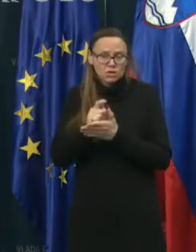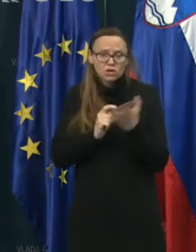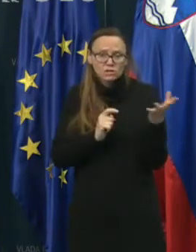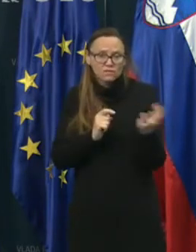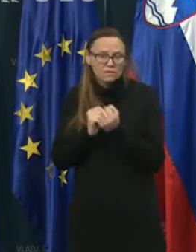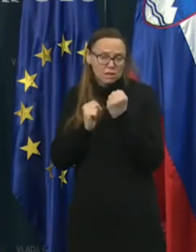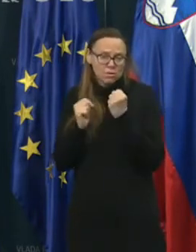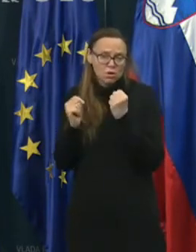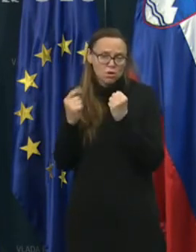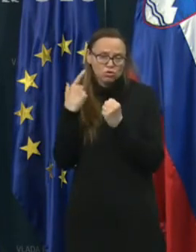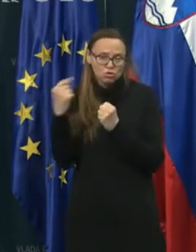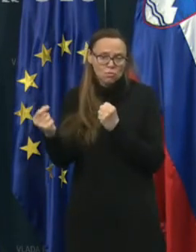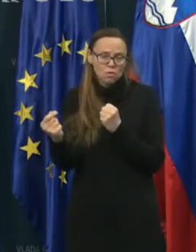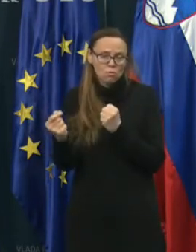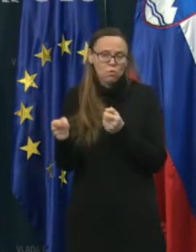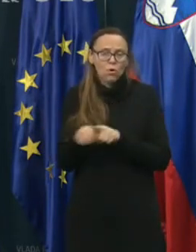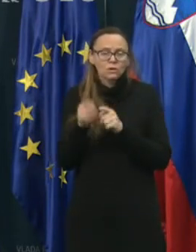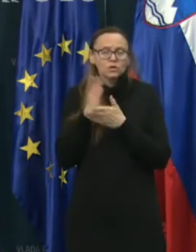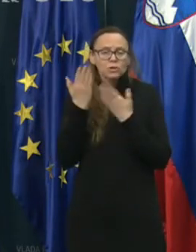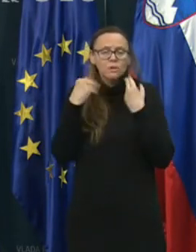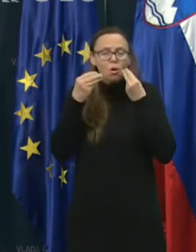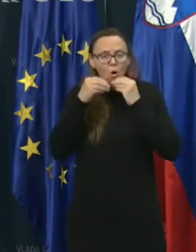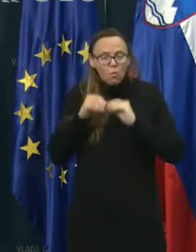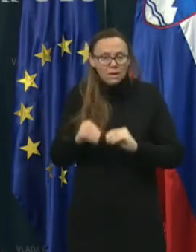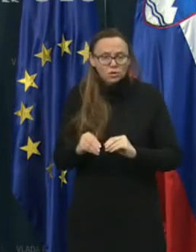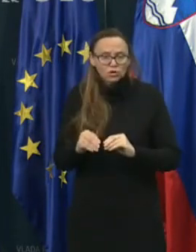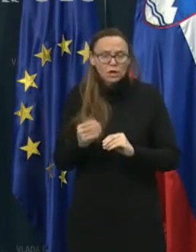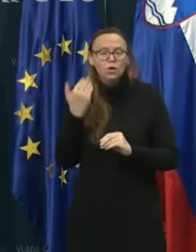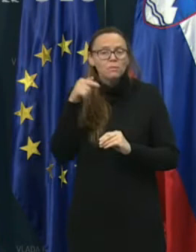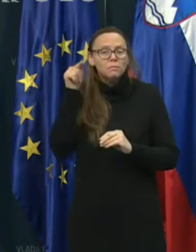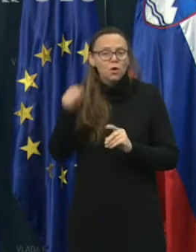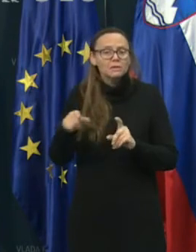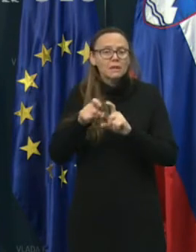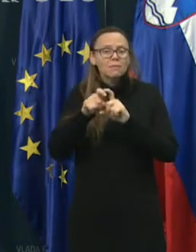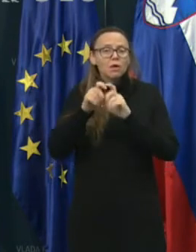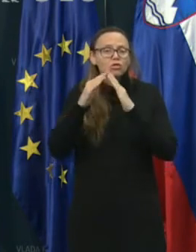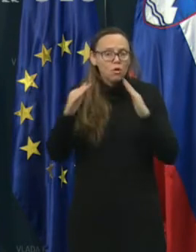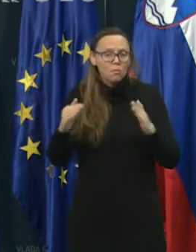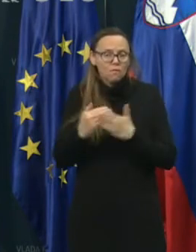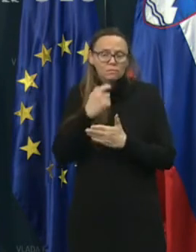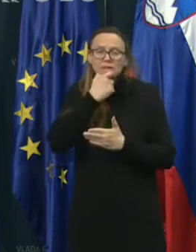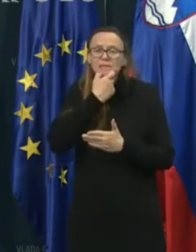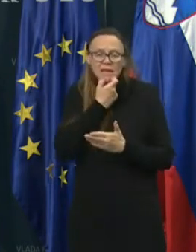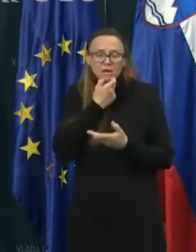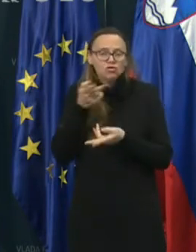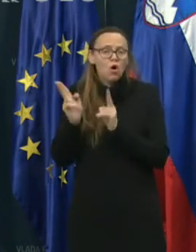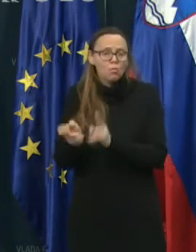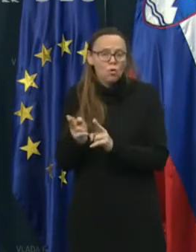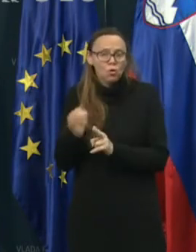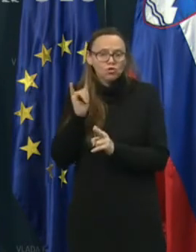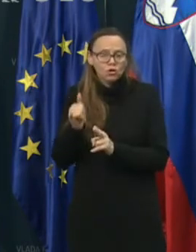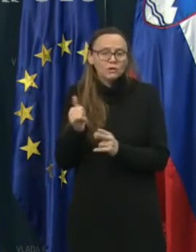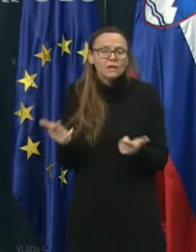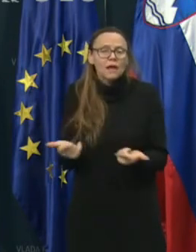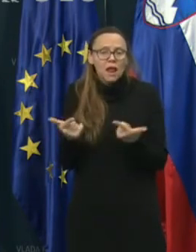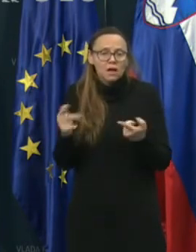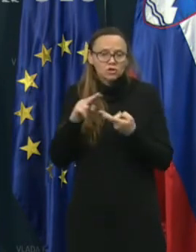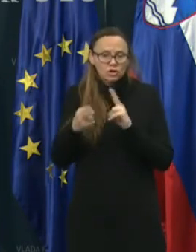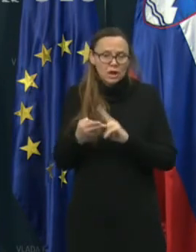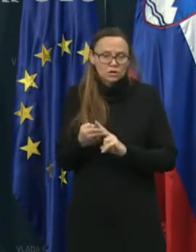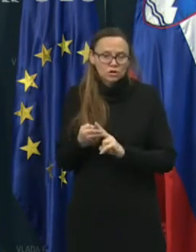Tako kot je bilo to že obrazloženo, bi bilo s tem domovom za starejše omogočeno, da na lažji